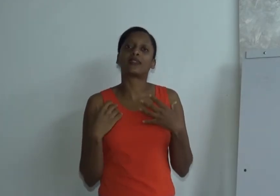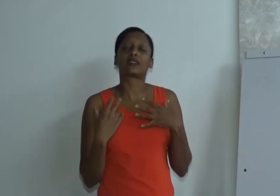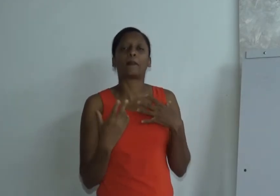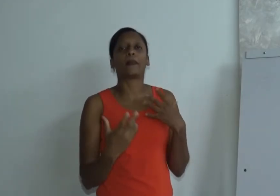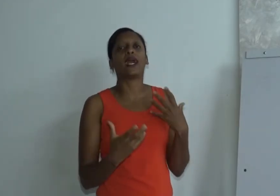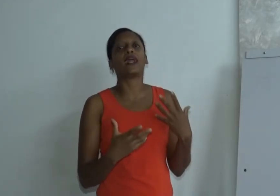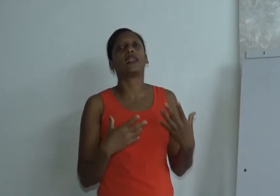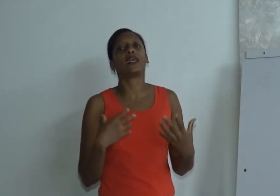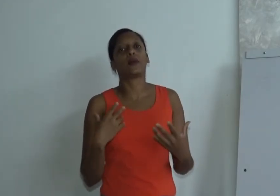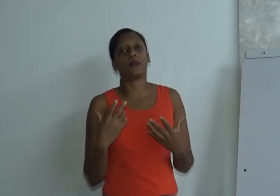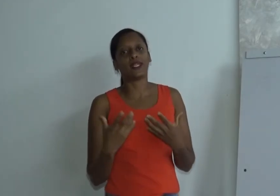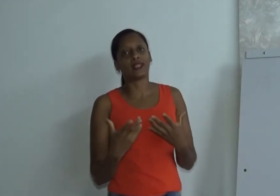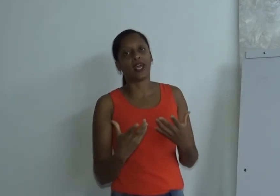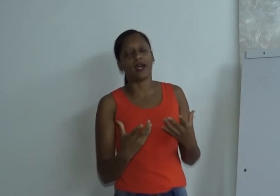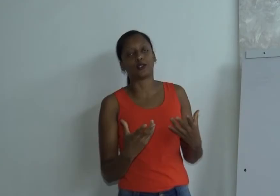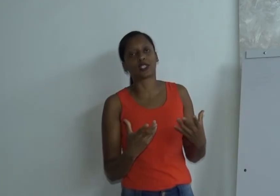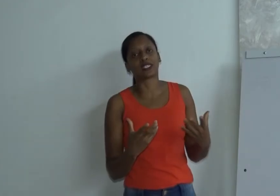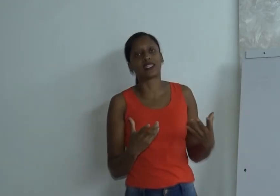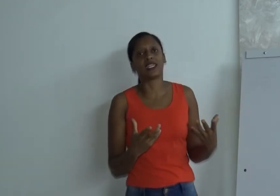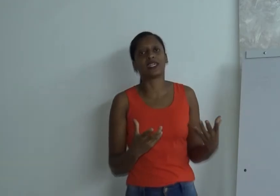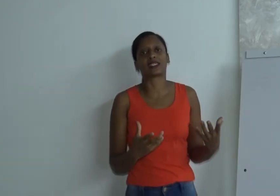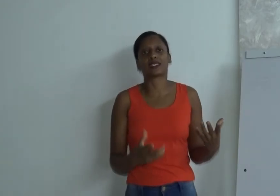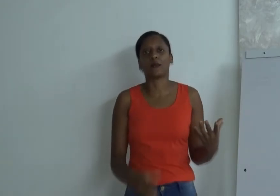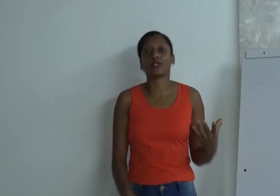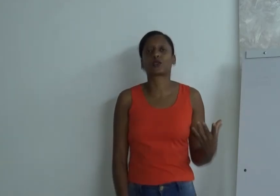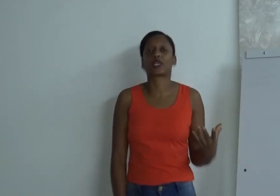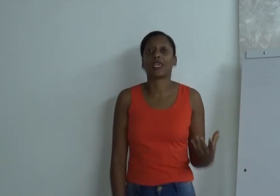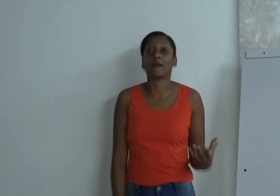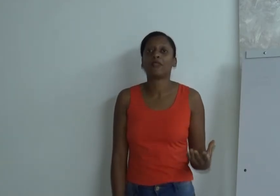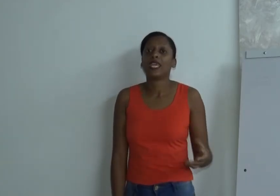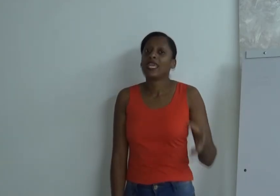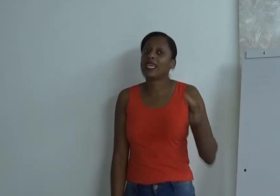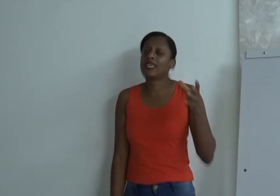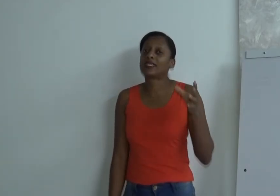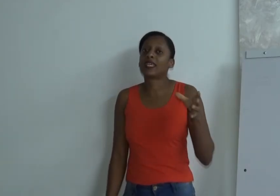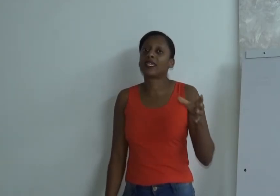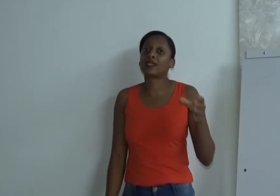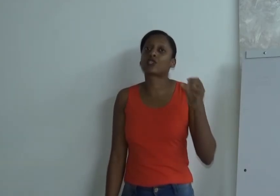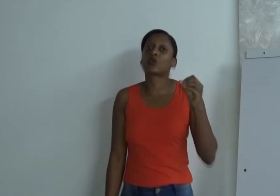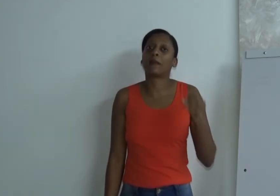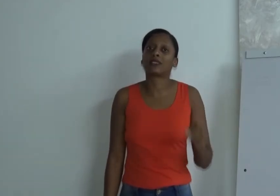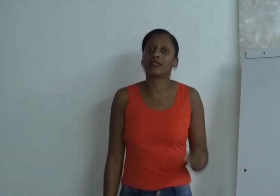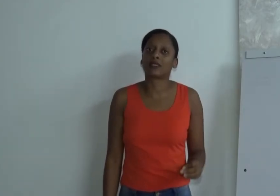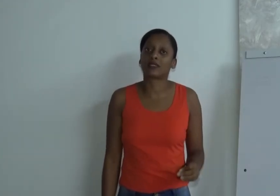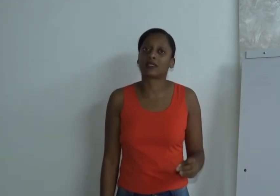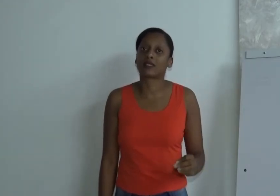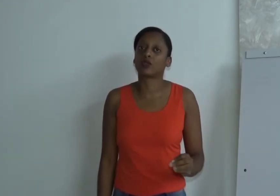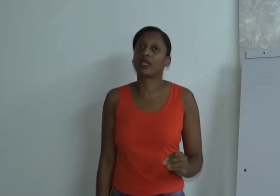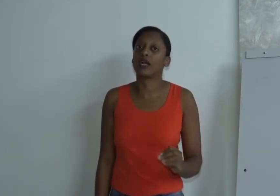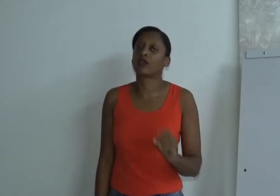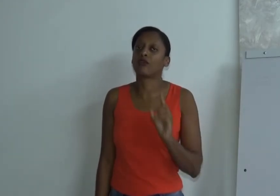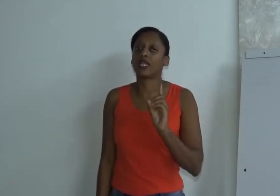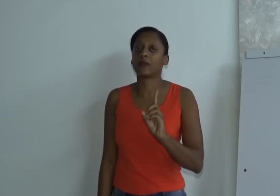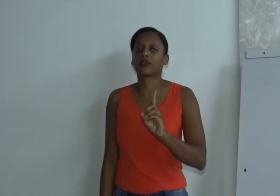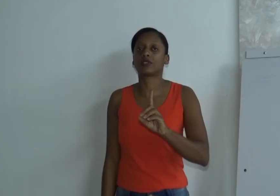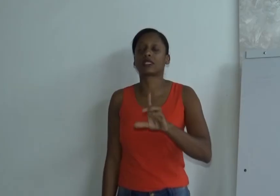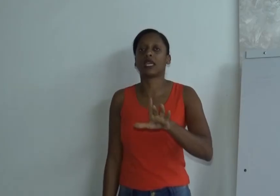essa maleabilidade, que seria exatamente o quê? Ele tem na sua matriz extracelular, que eu falei para